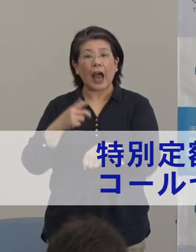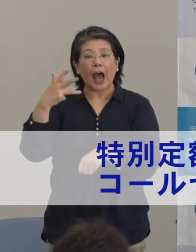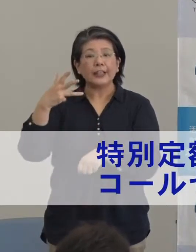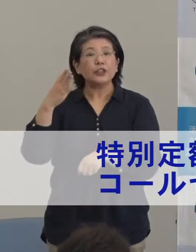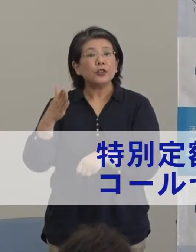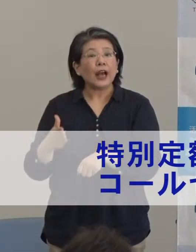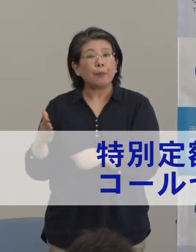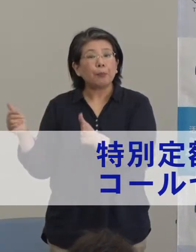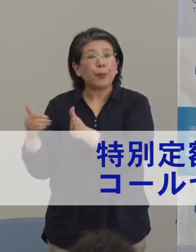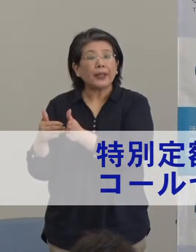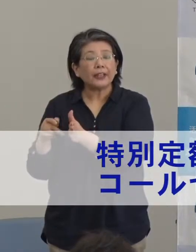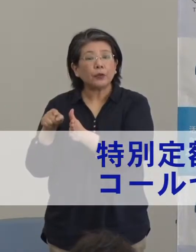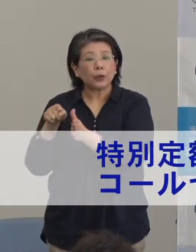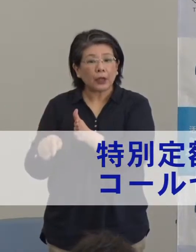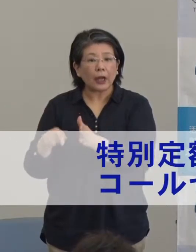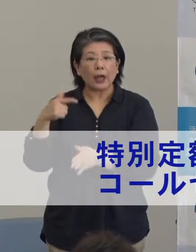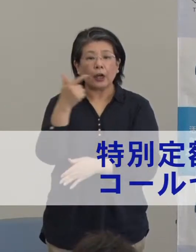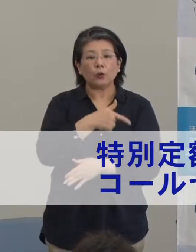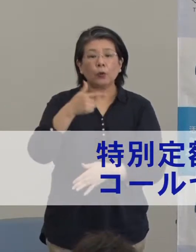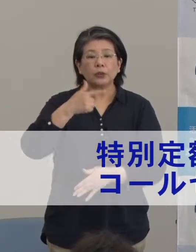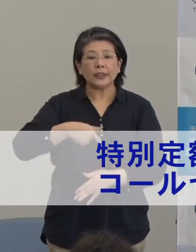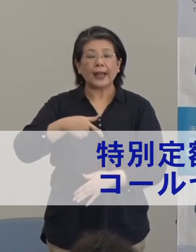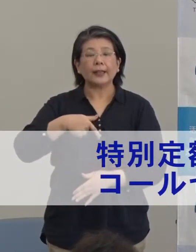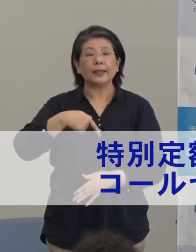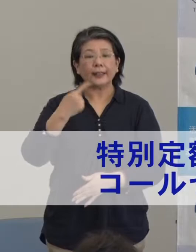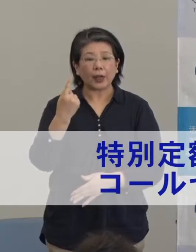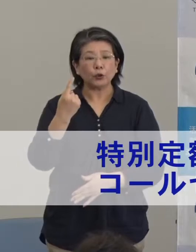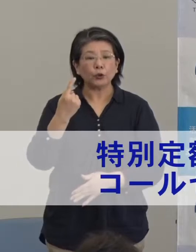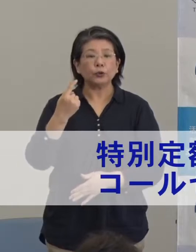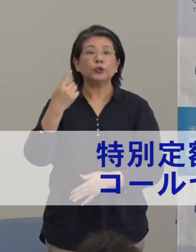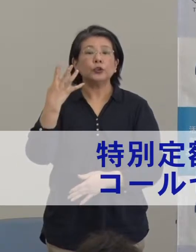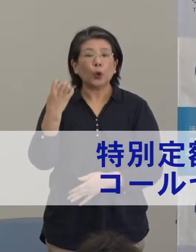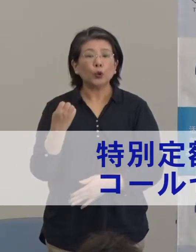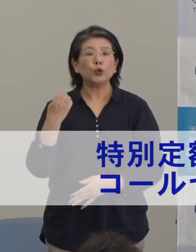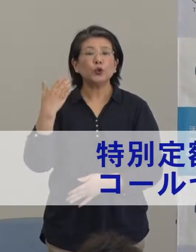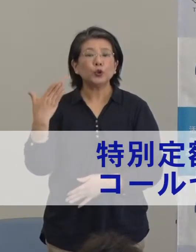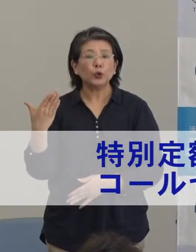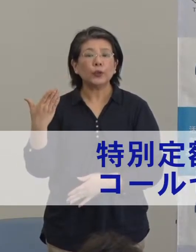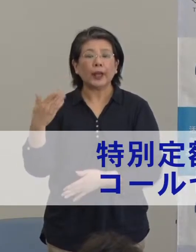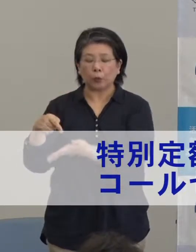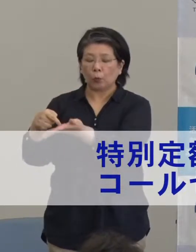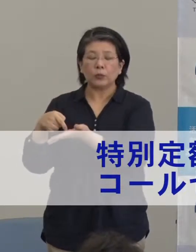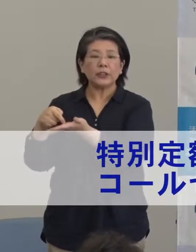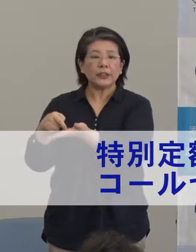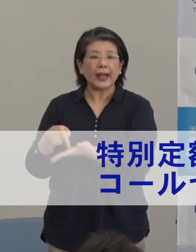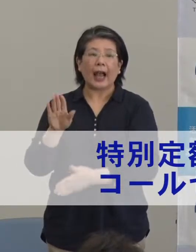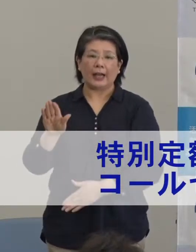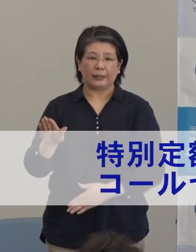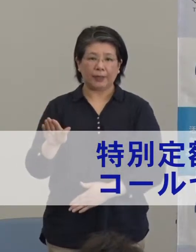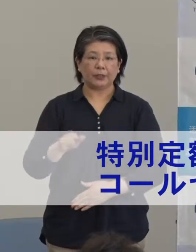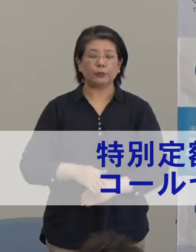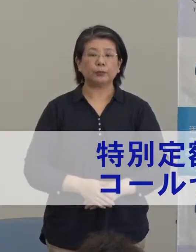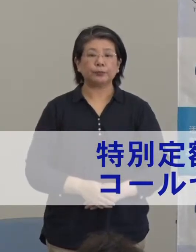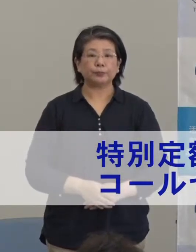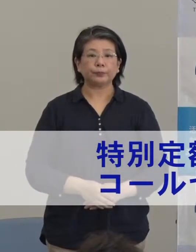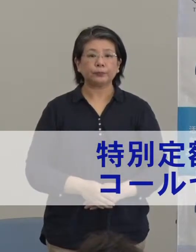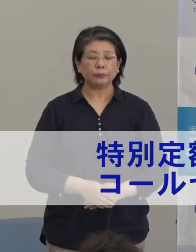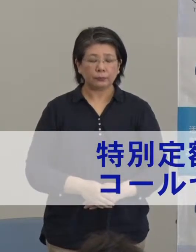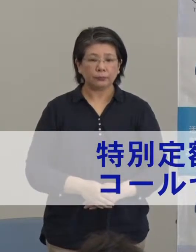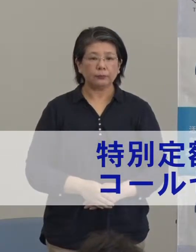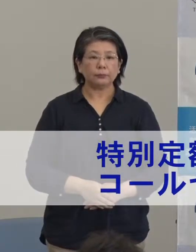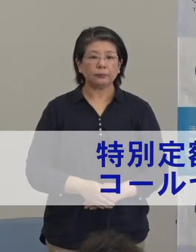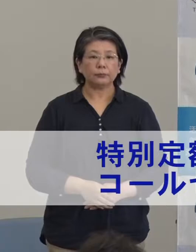現在でございますが、6149件の申請を確認をいたしております。そ